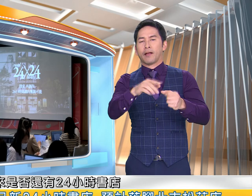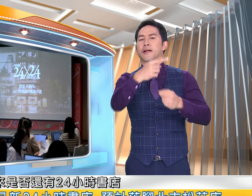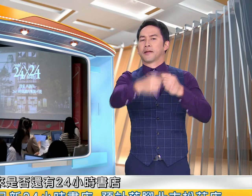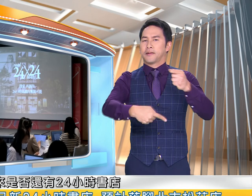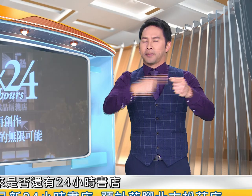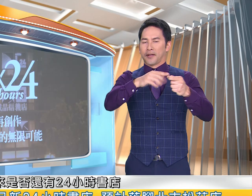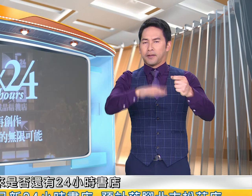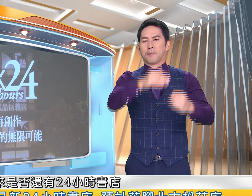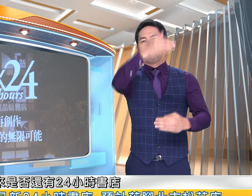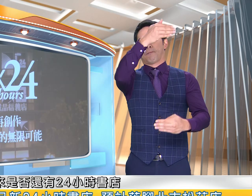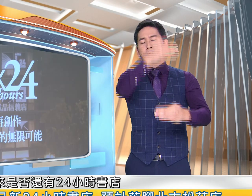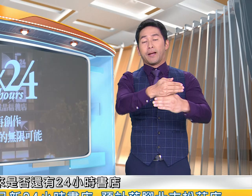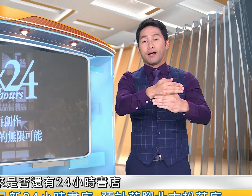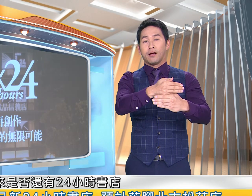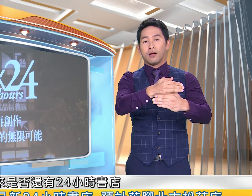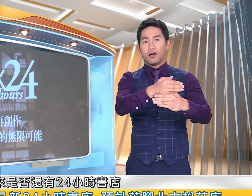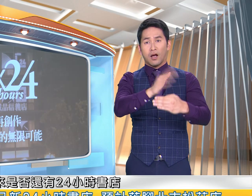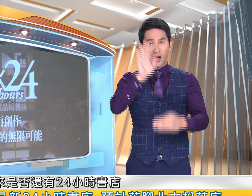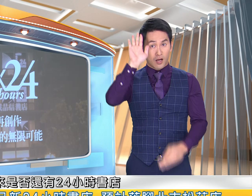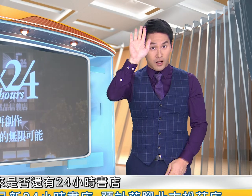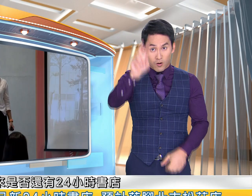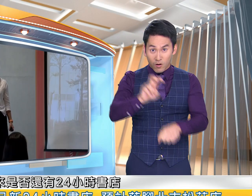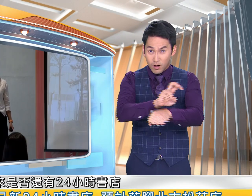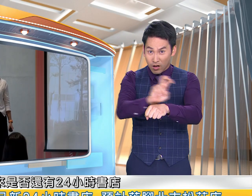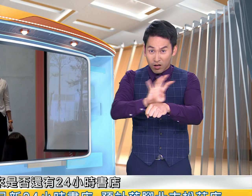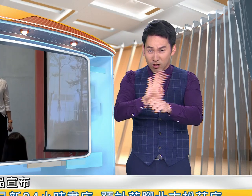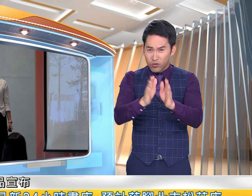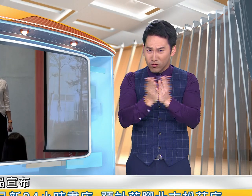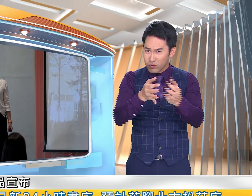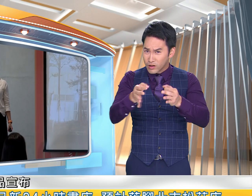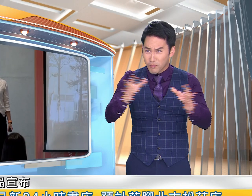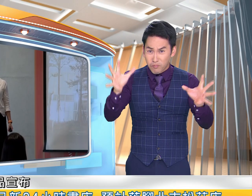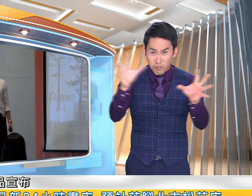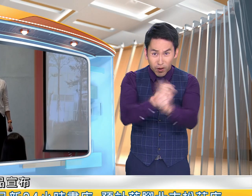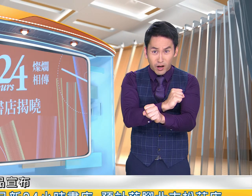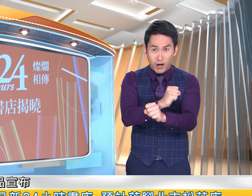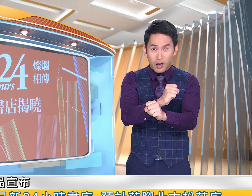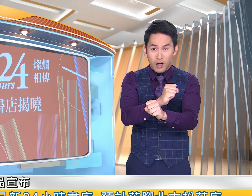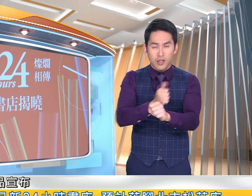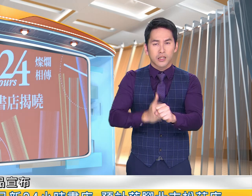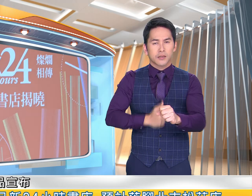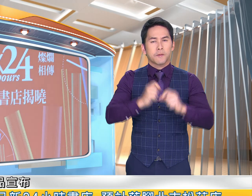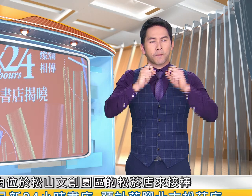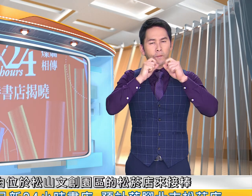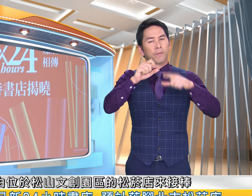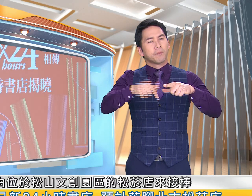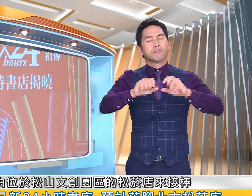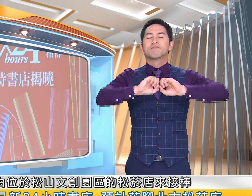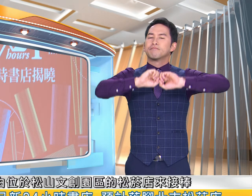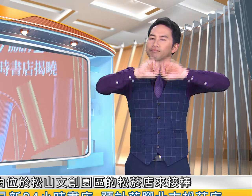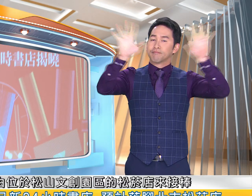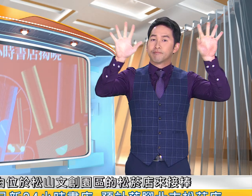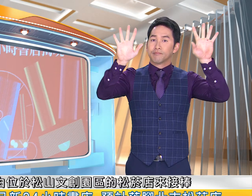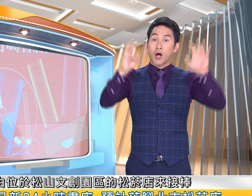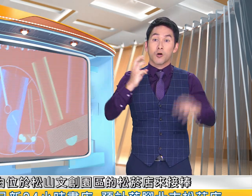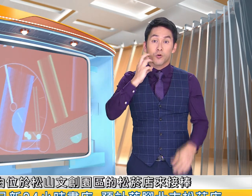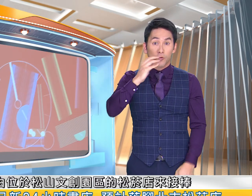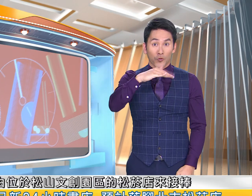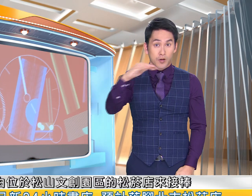否还有24小时书店？诚品宣布，将会由松山文创园区的松